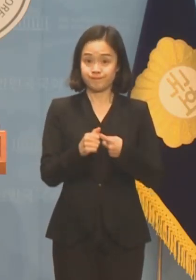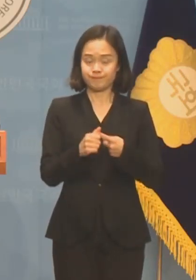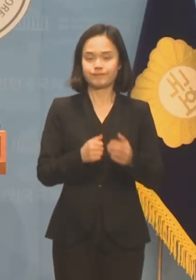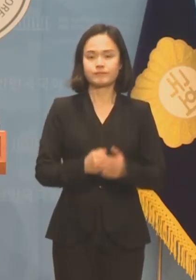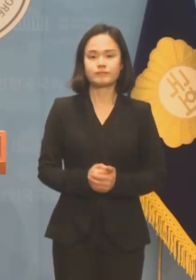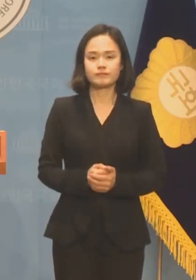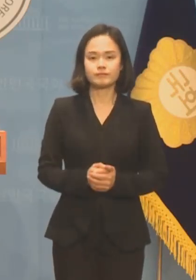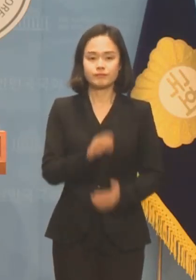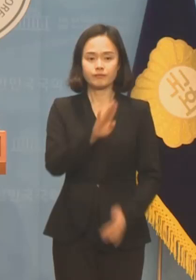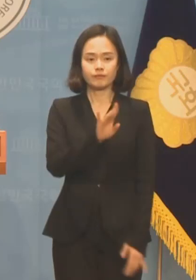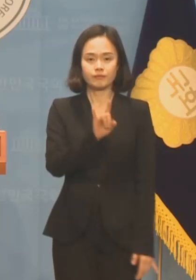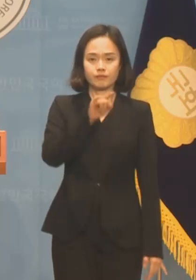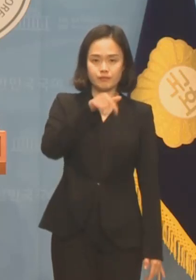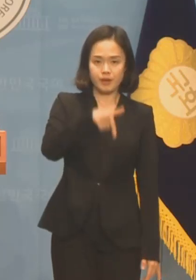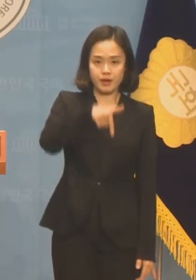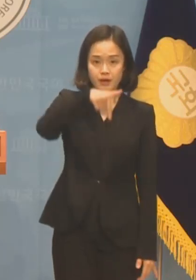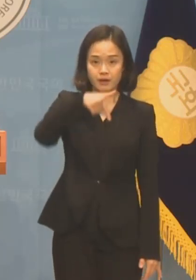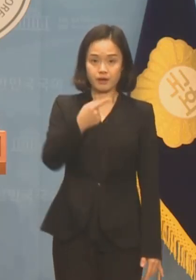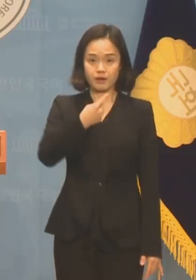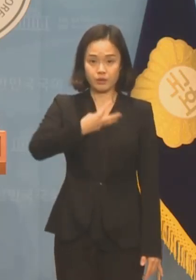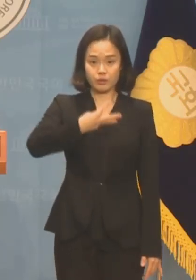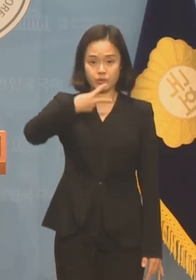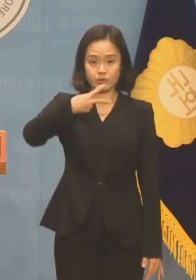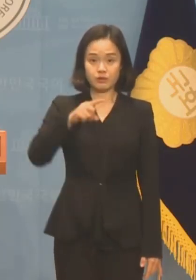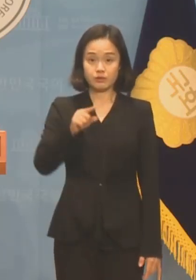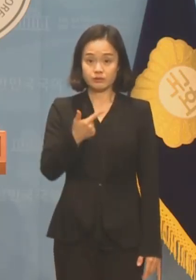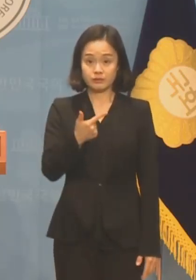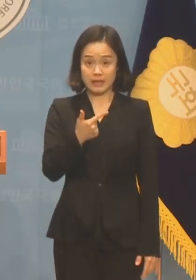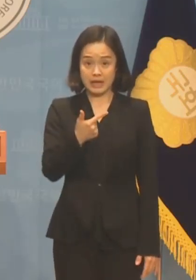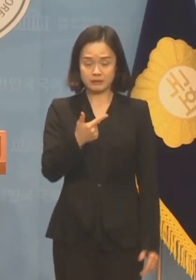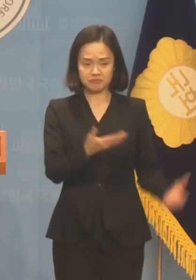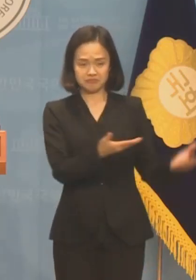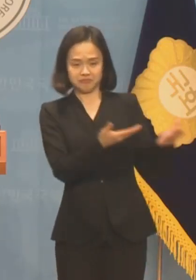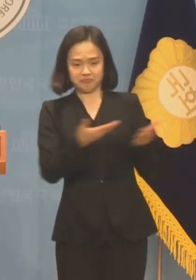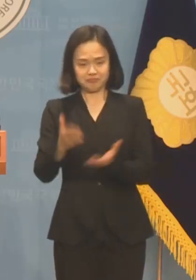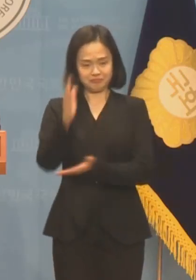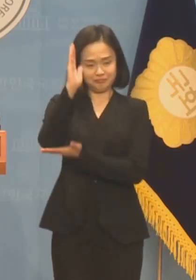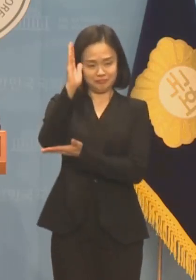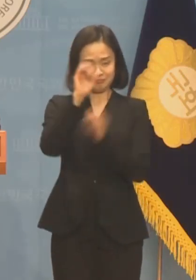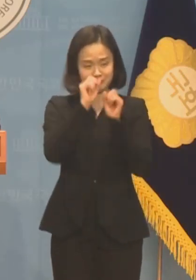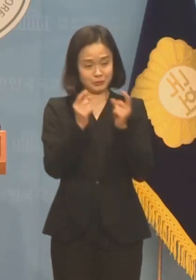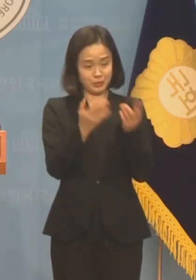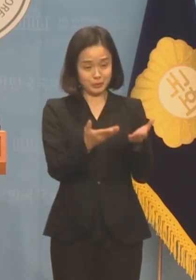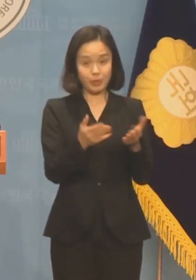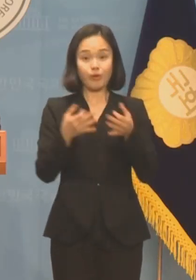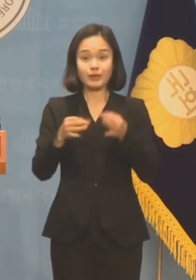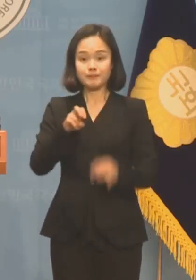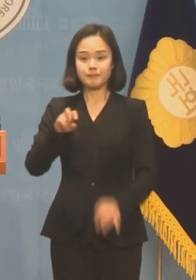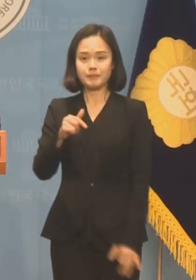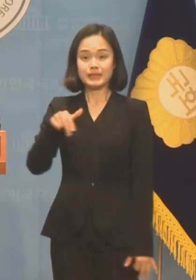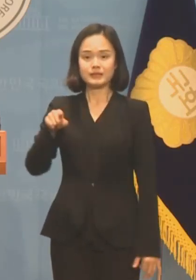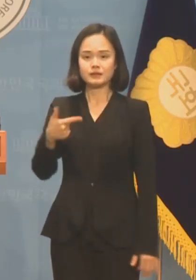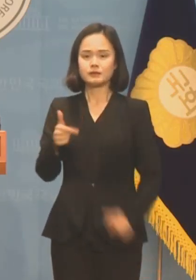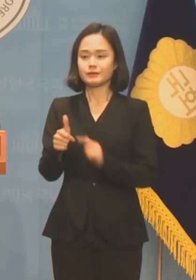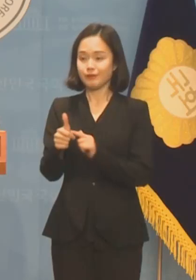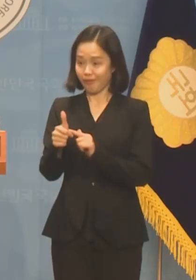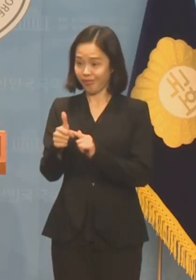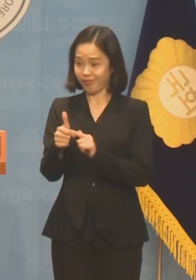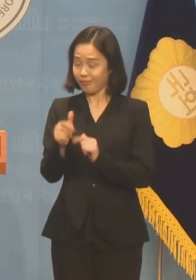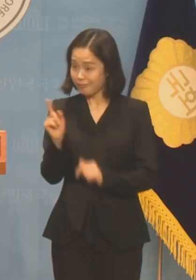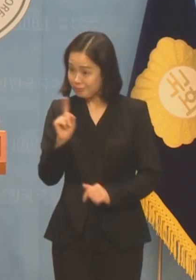백골단을 소환했던 기자회견 처리한다고 하면 끝입니까? 김민전 의원, 의원직